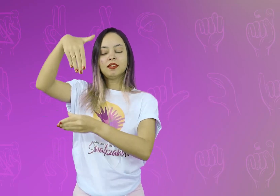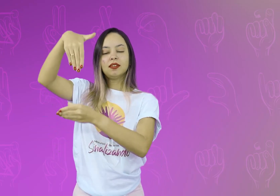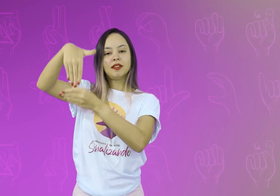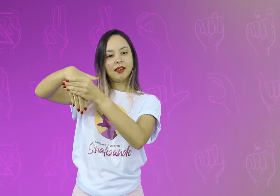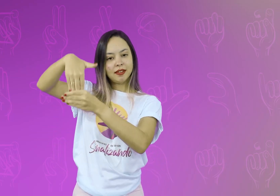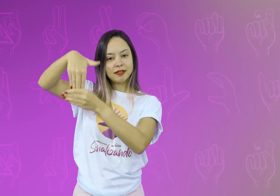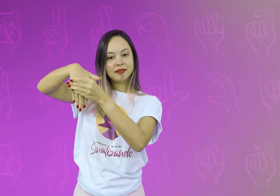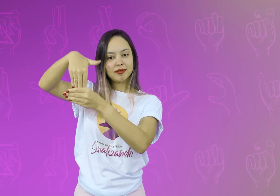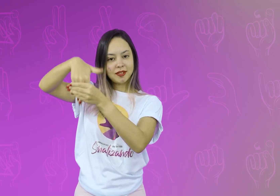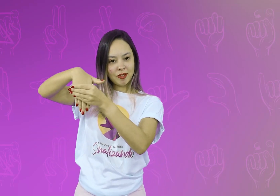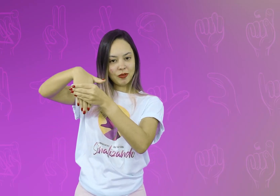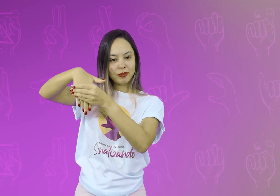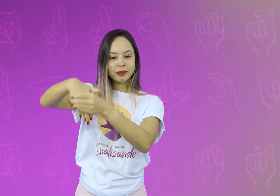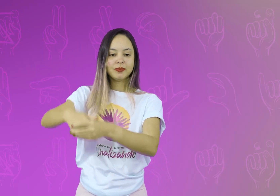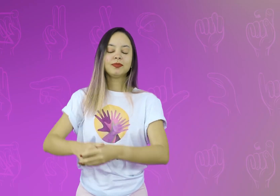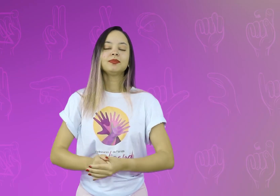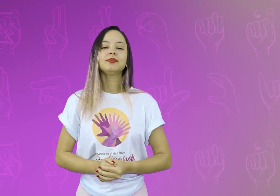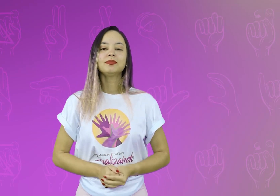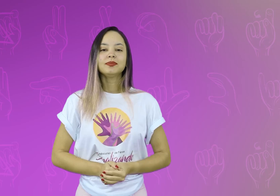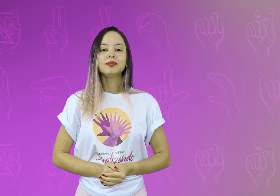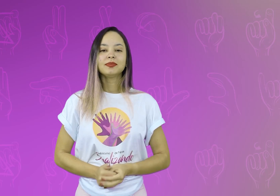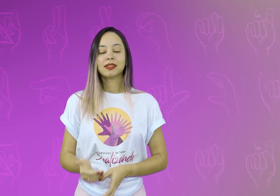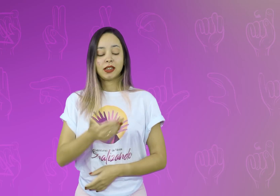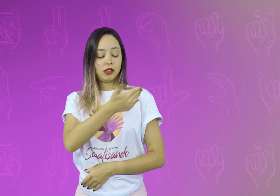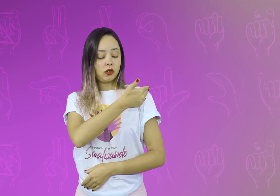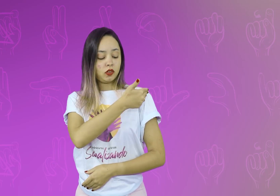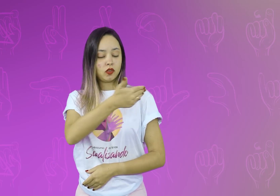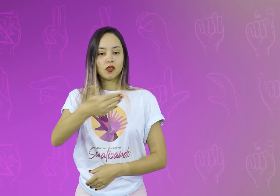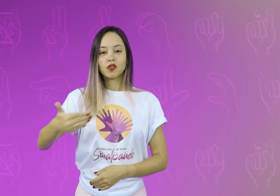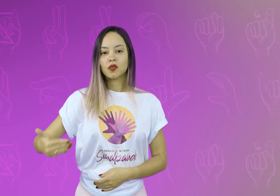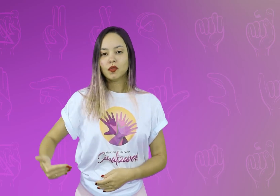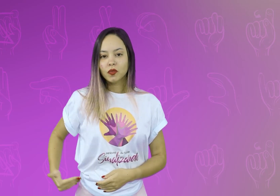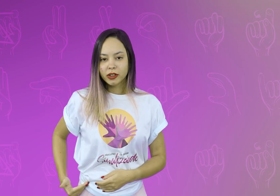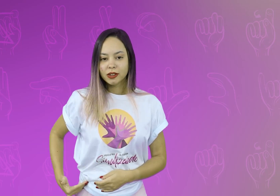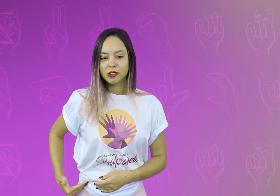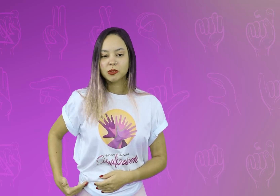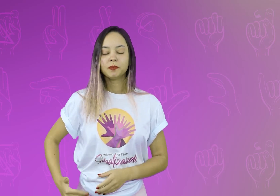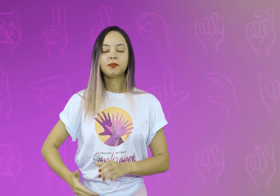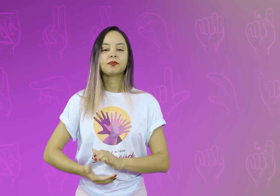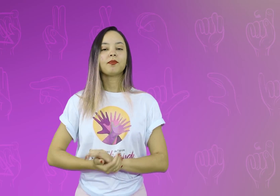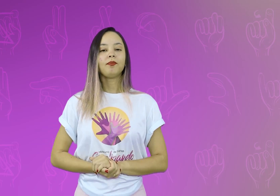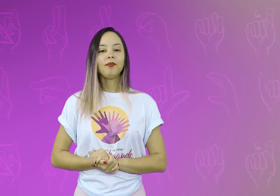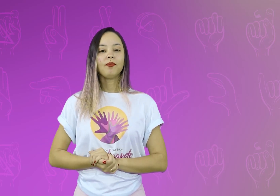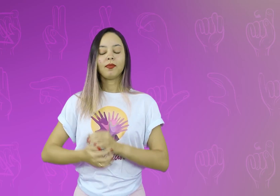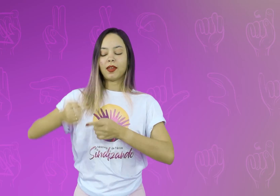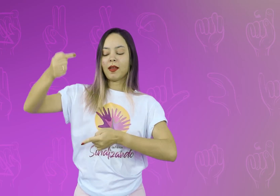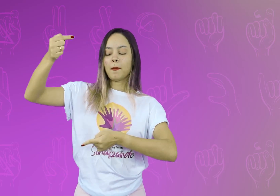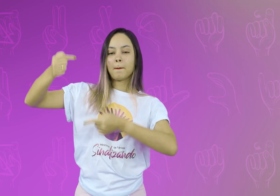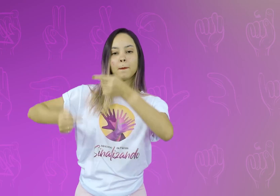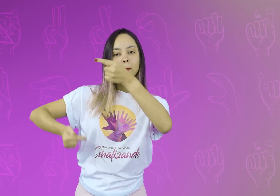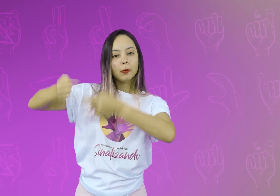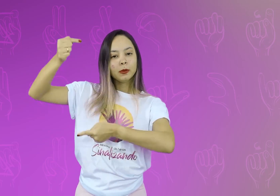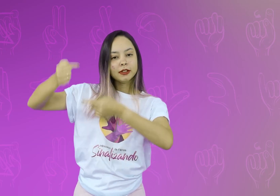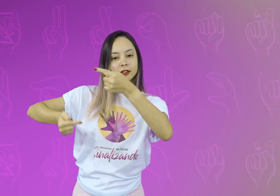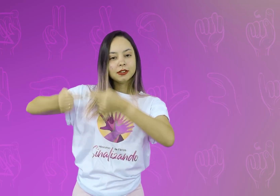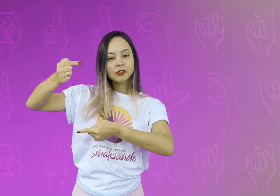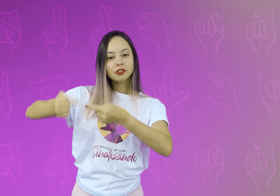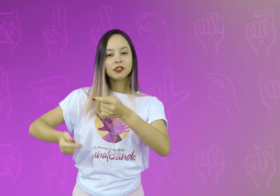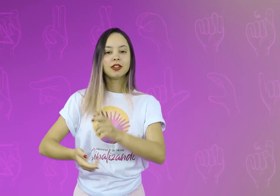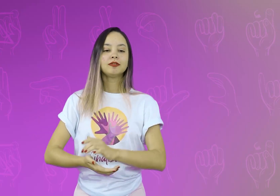Novamente, vou repetir. Eleição. Governo.